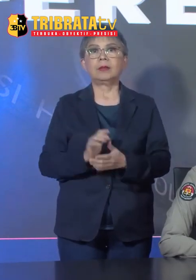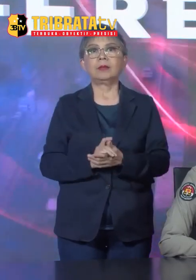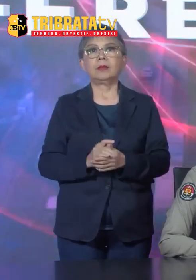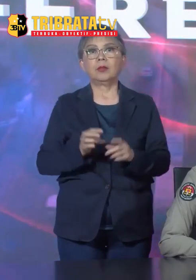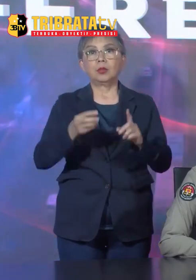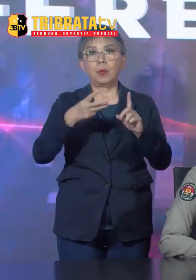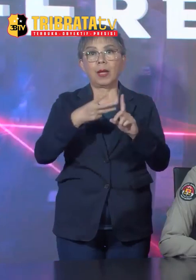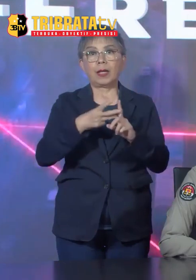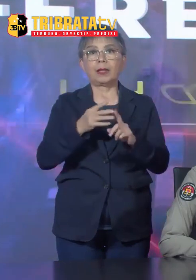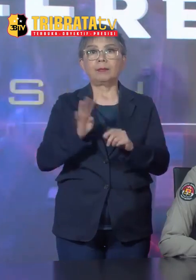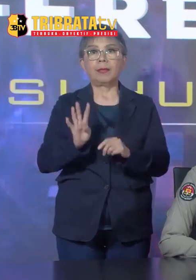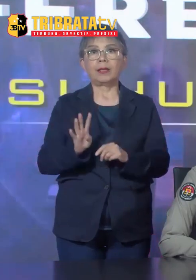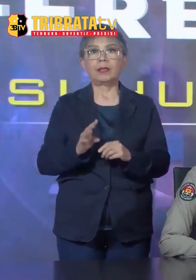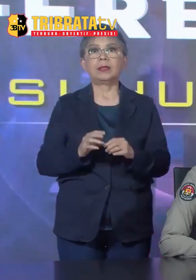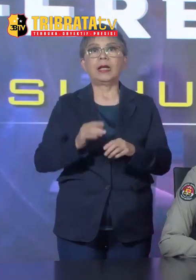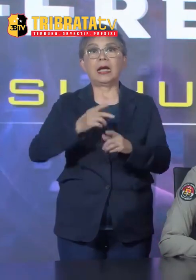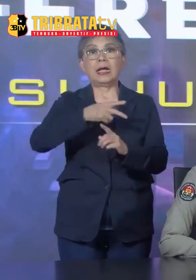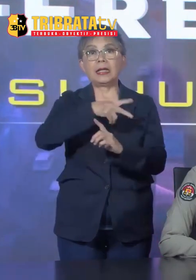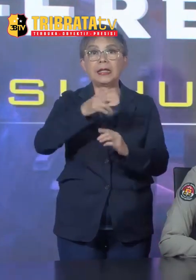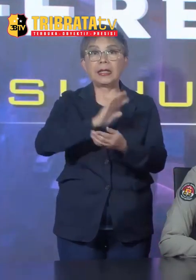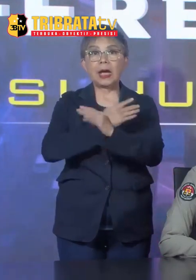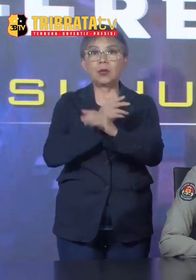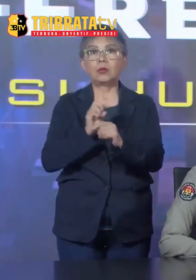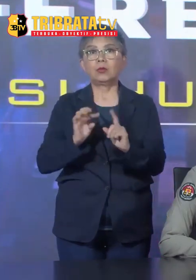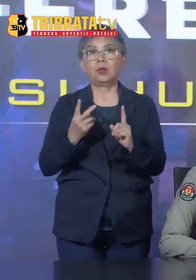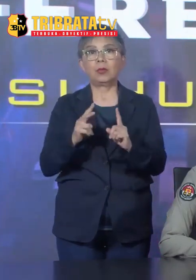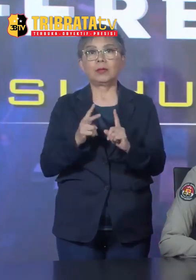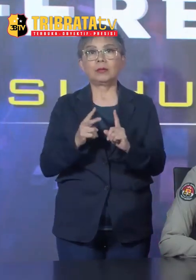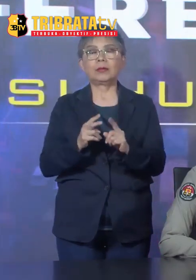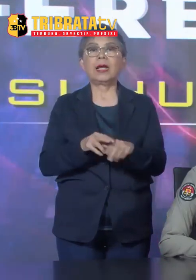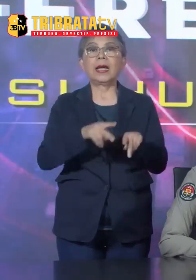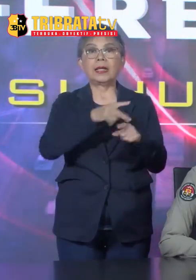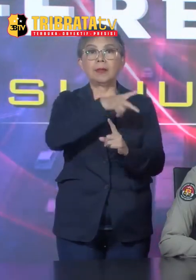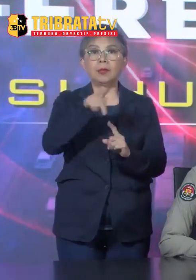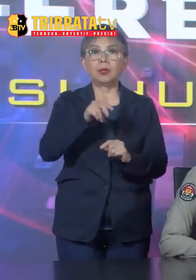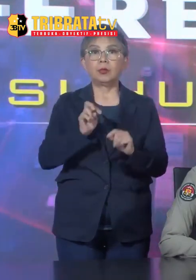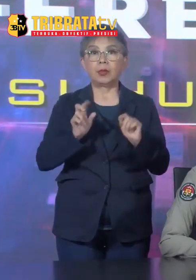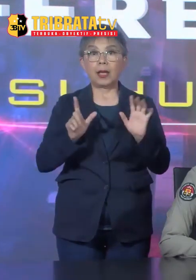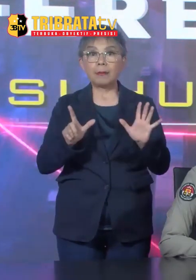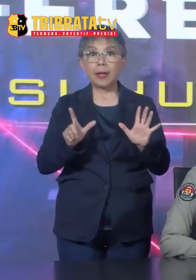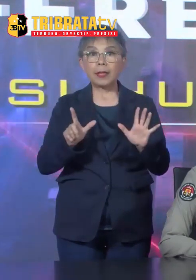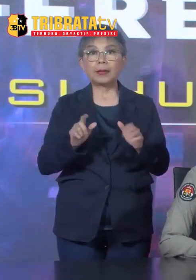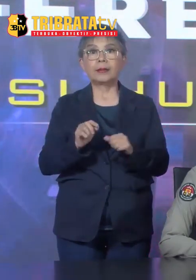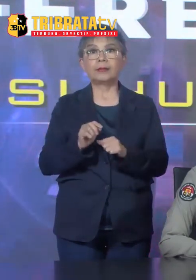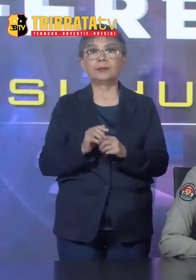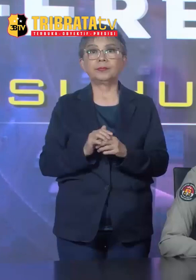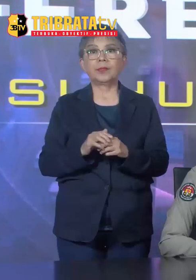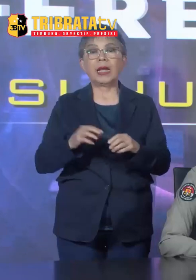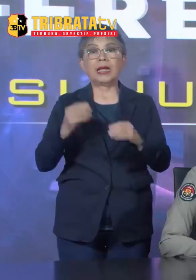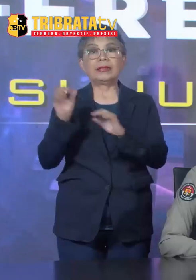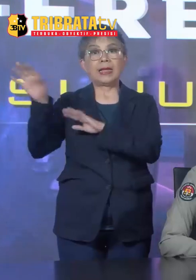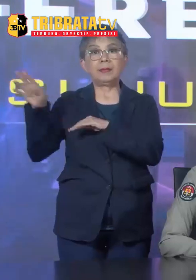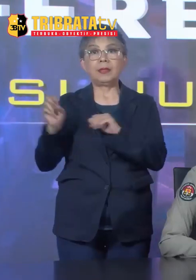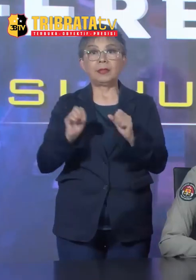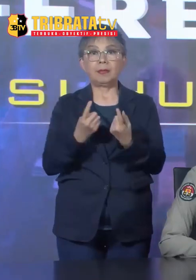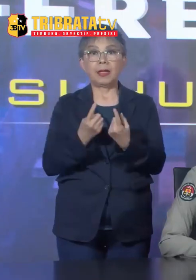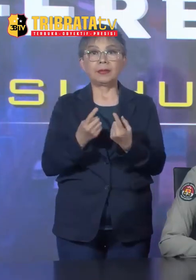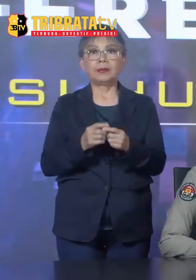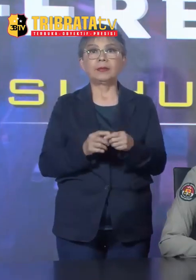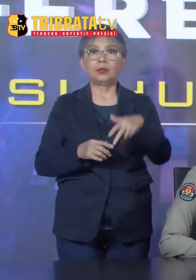Polda Sumbar 4 Polda Riau 12 Polda Kepri 28 Polda Jambi 11